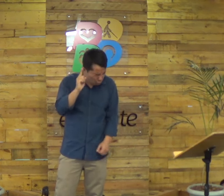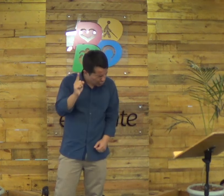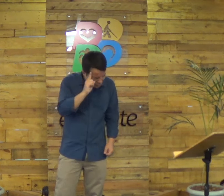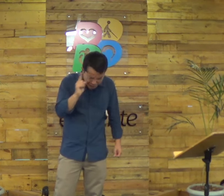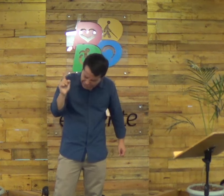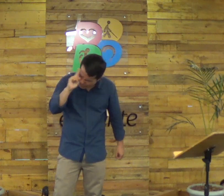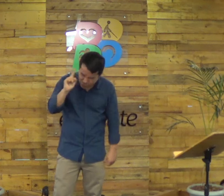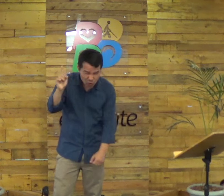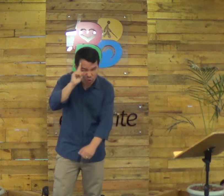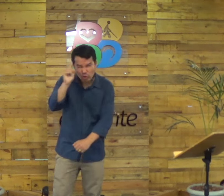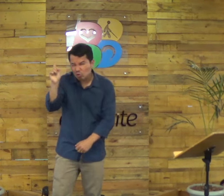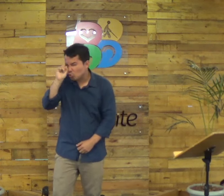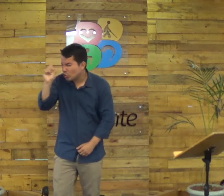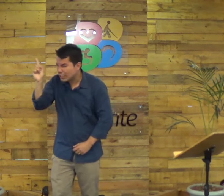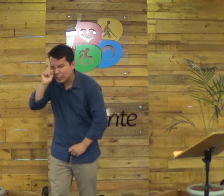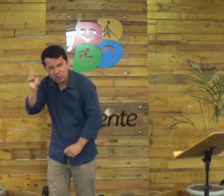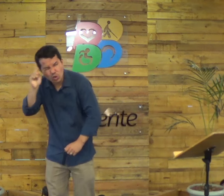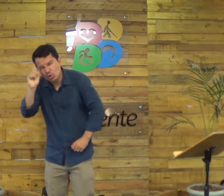todo dia, todo dia mesmo,